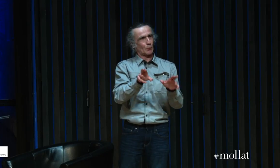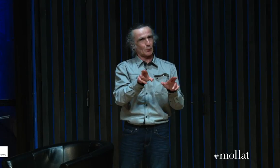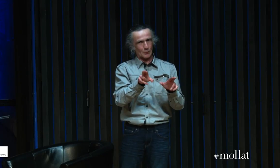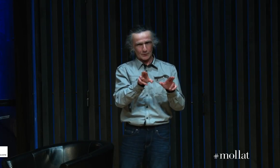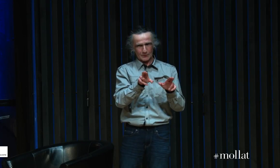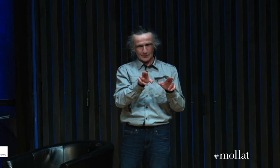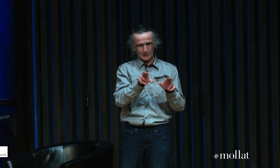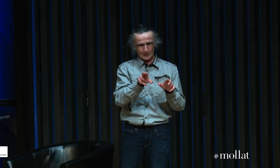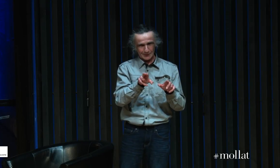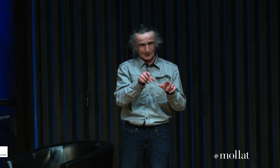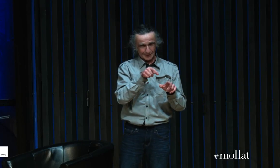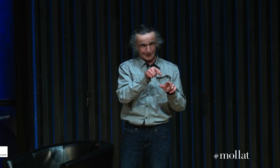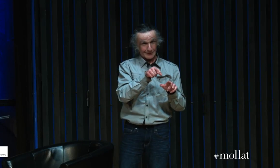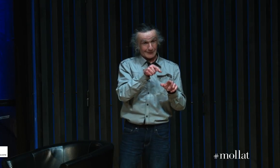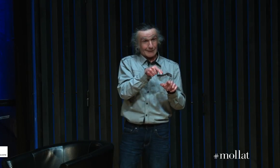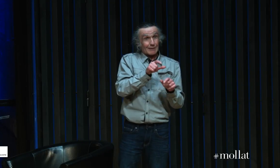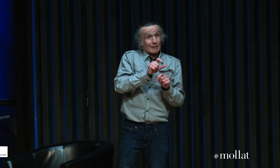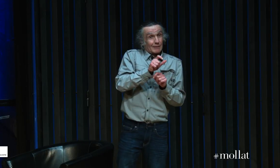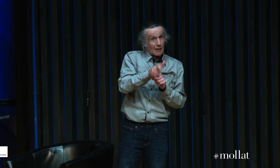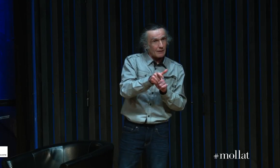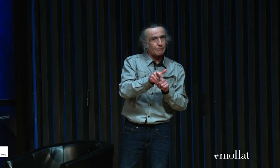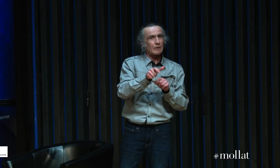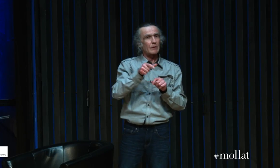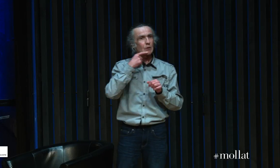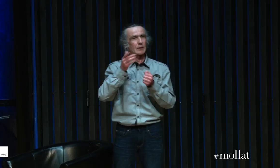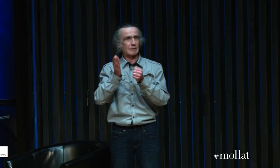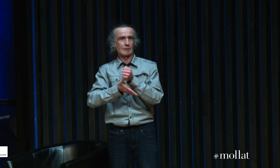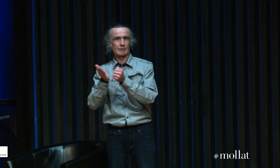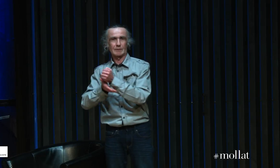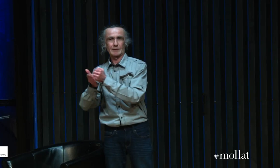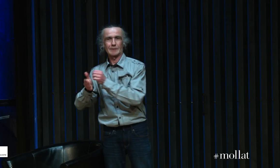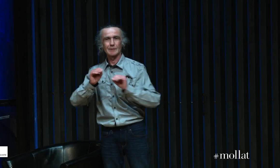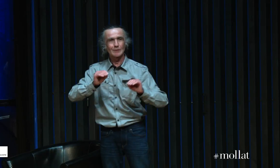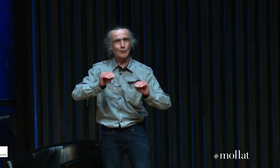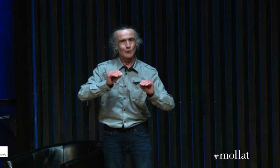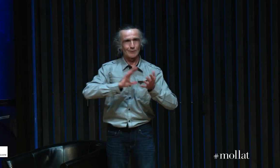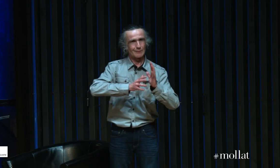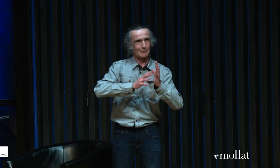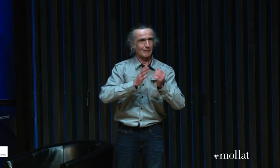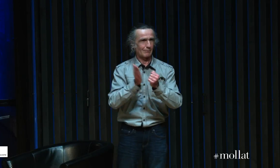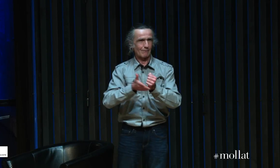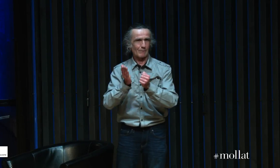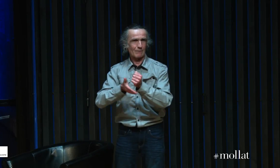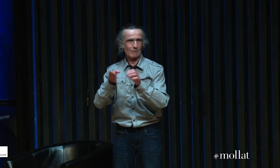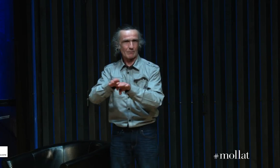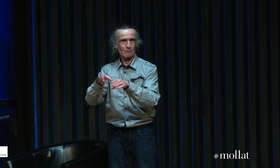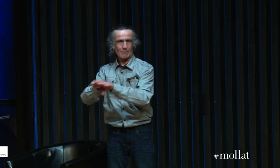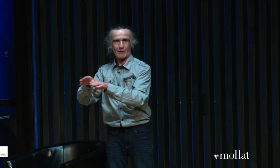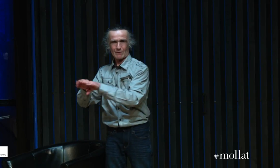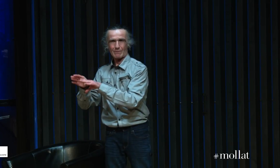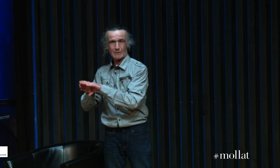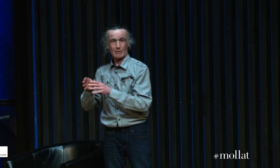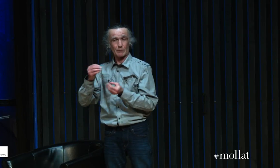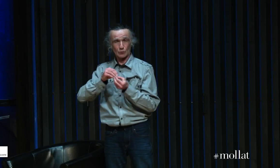à l'oral. Et uniquement à l'oral. S'en est suivi, bien sûr, l'interdiction des cours